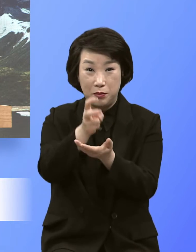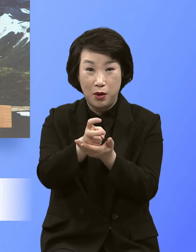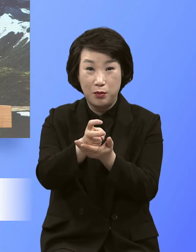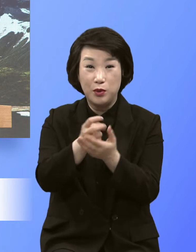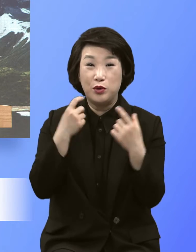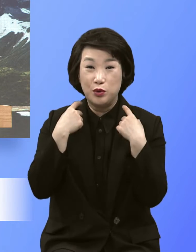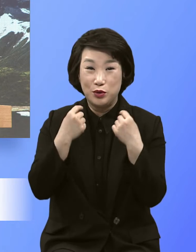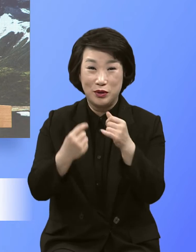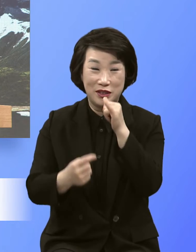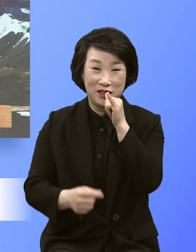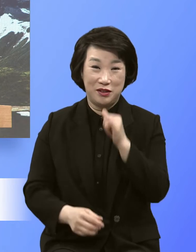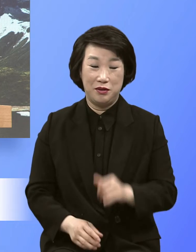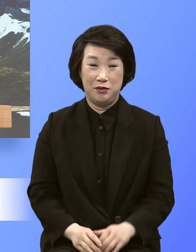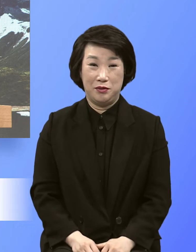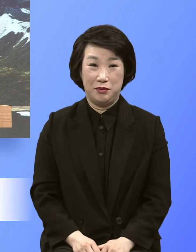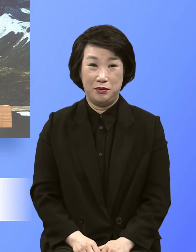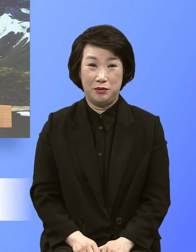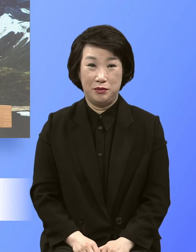질서가 있는 것입니다.